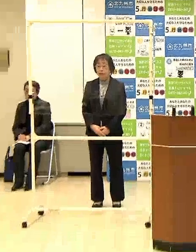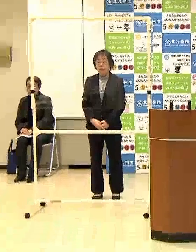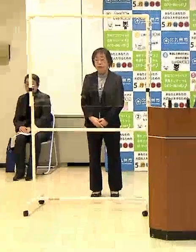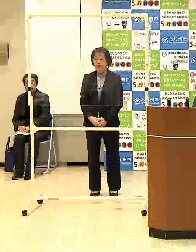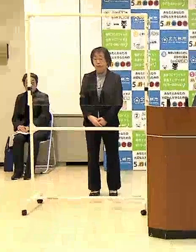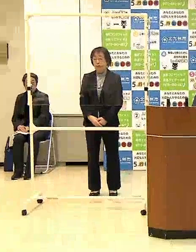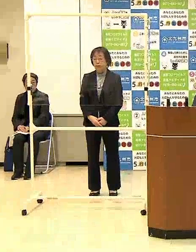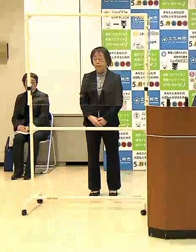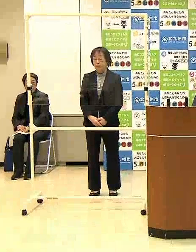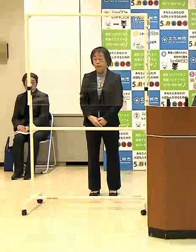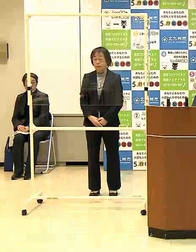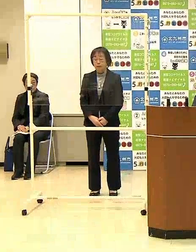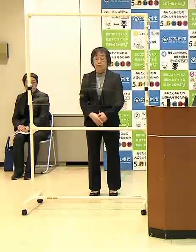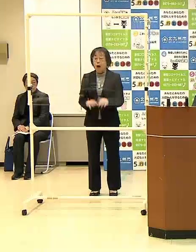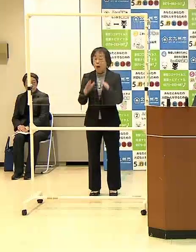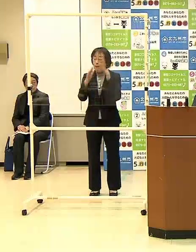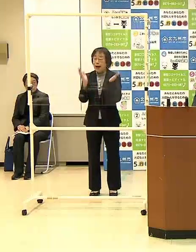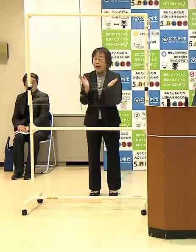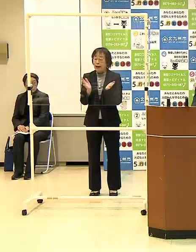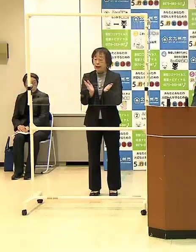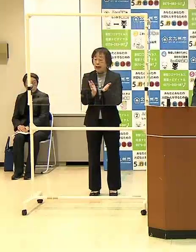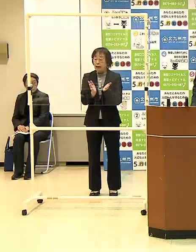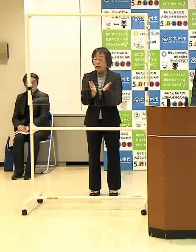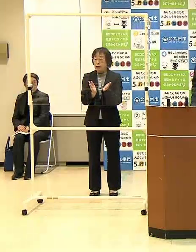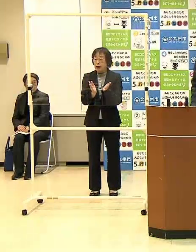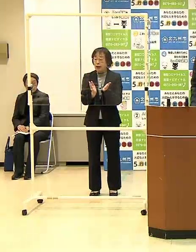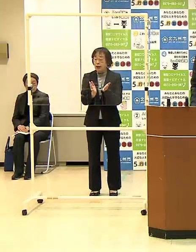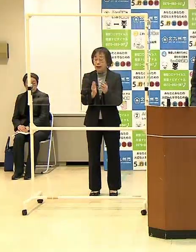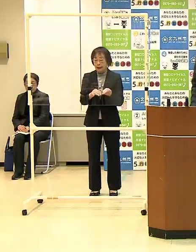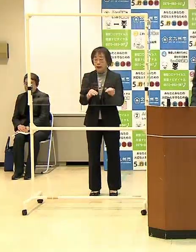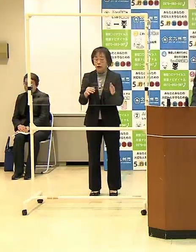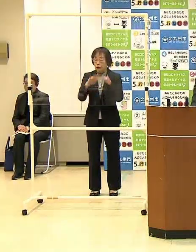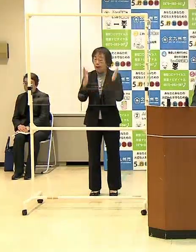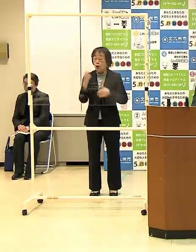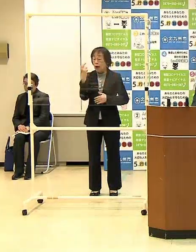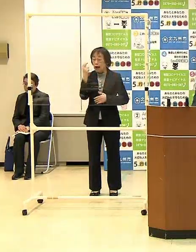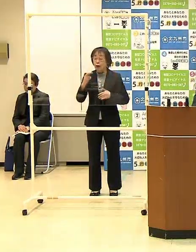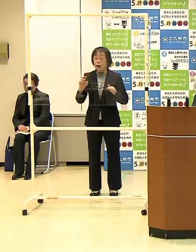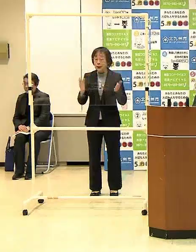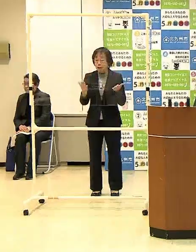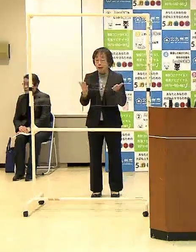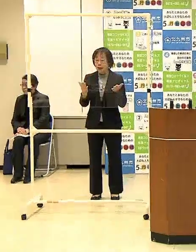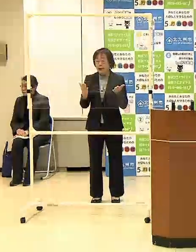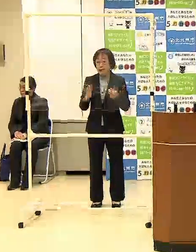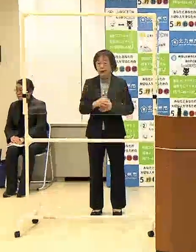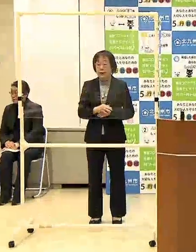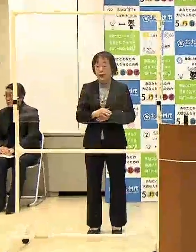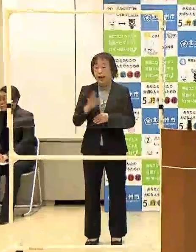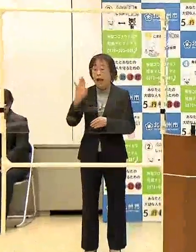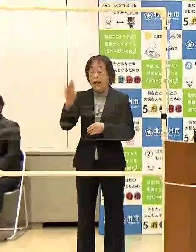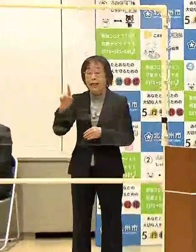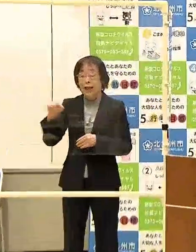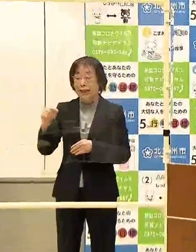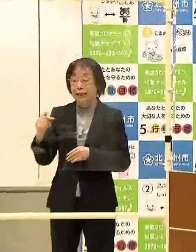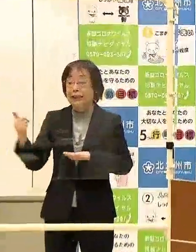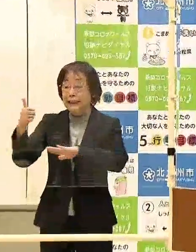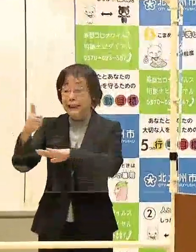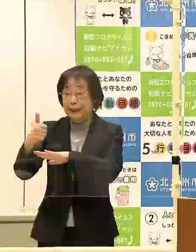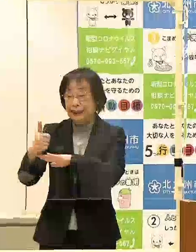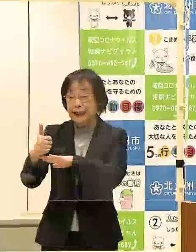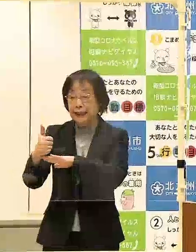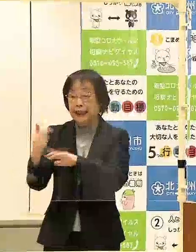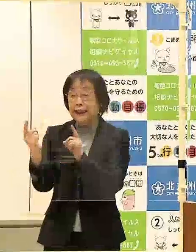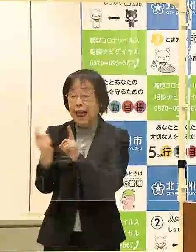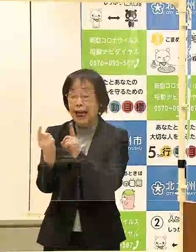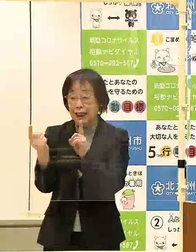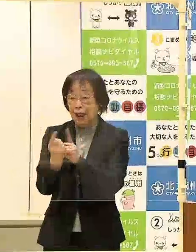全く寝耳に水だったかどうか私確認しておりませんつまりあの別に県知事に考えませんどこの